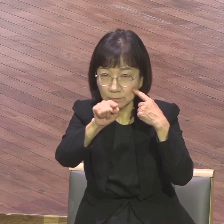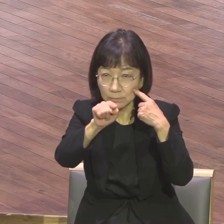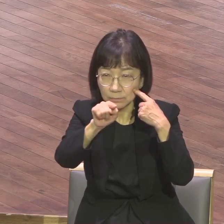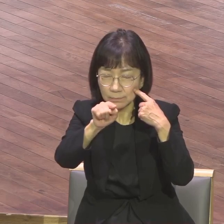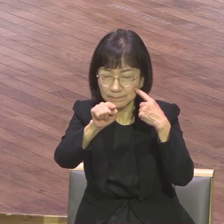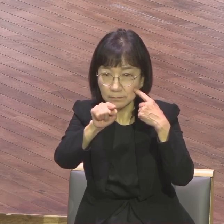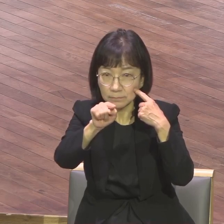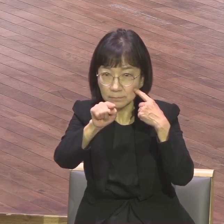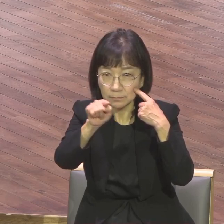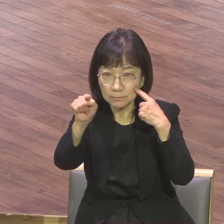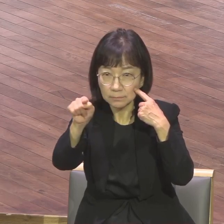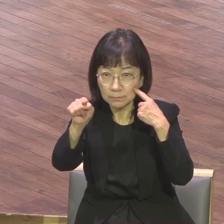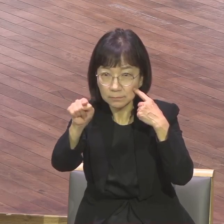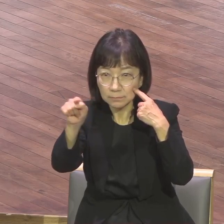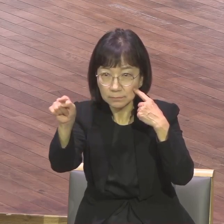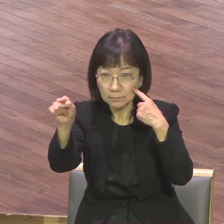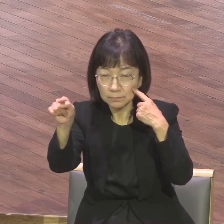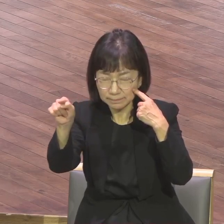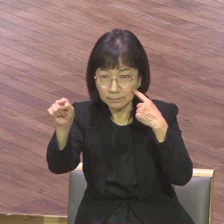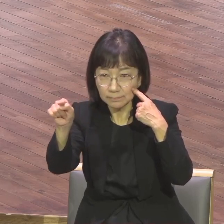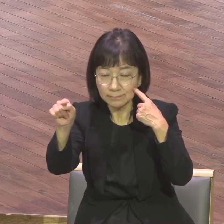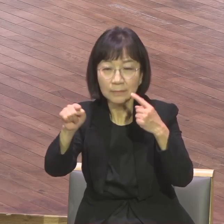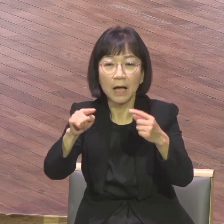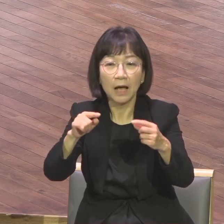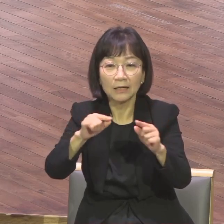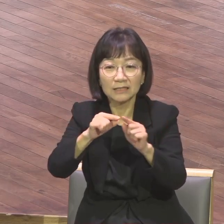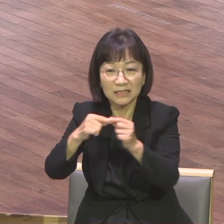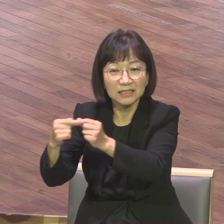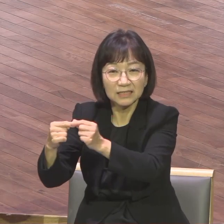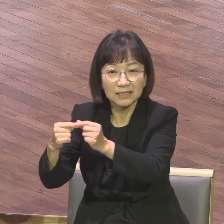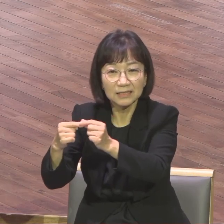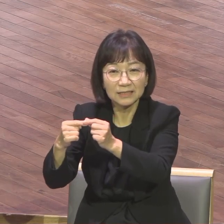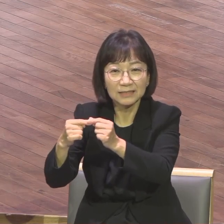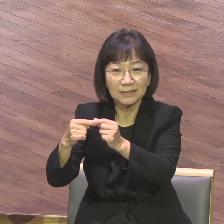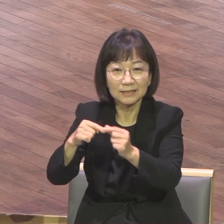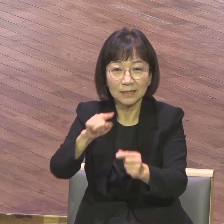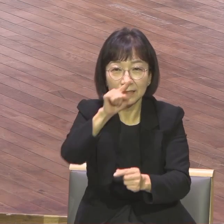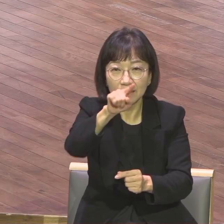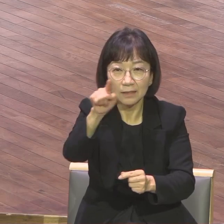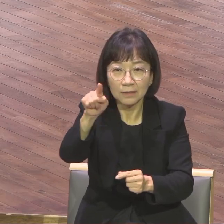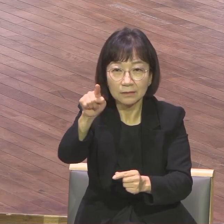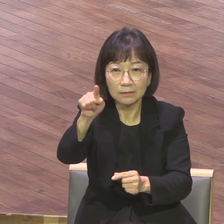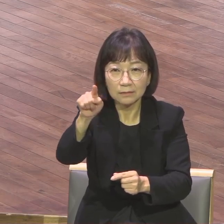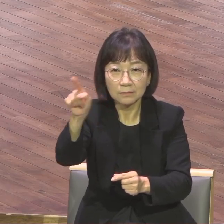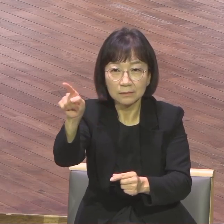깜빡이는. 자, 이런 표현인데, 자, 이런 처지에도 불구하고,